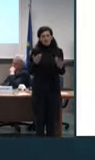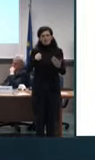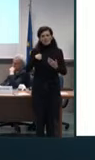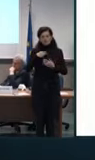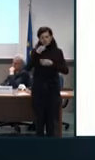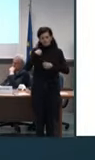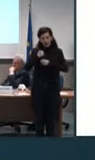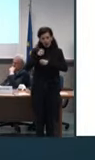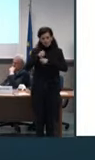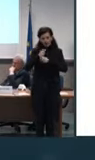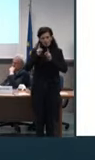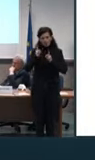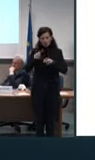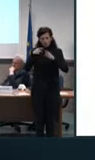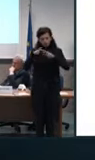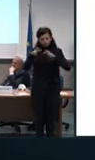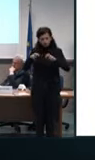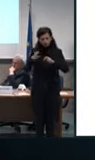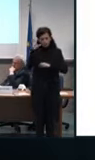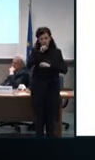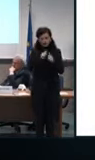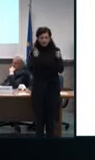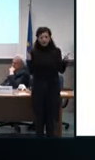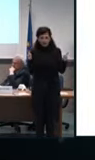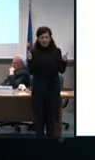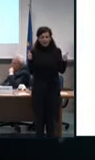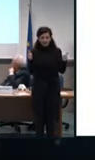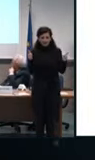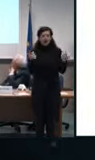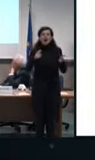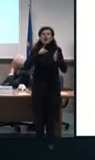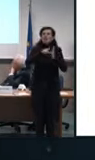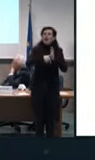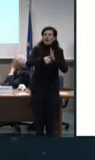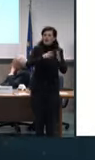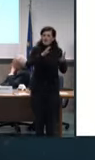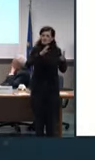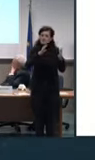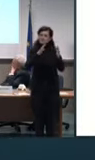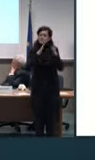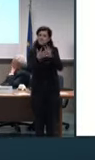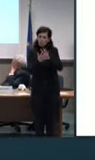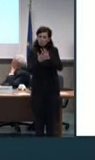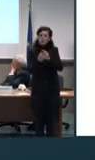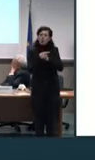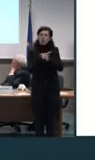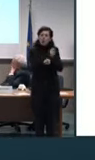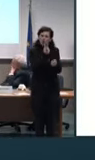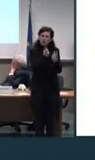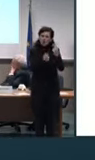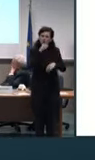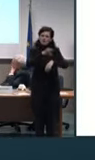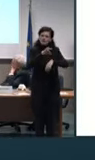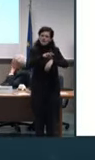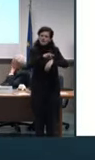l'interazione è altrettanto vero che con l'andare del tempo con delle settimane il tipo di sintomatologia